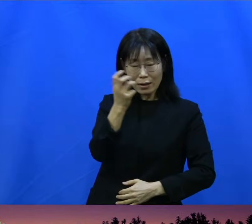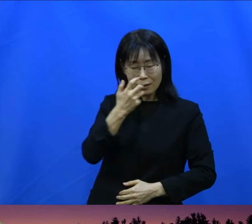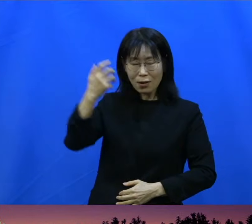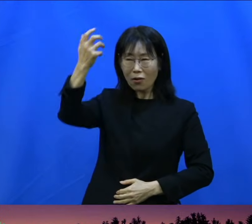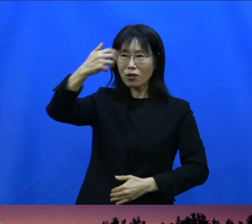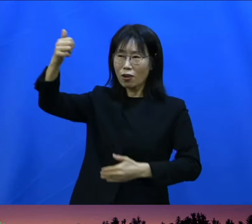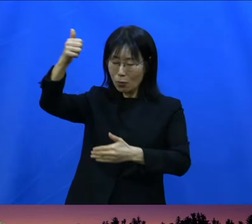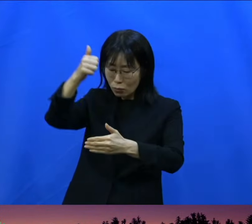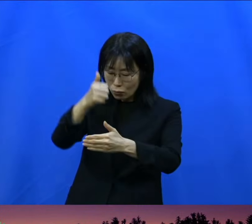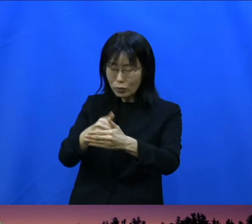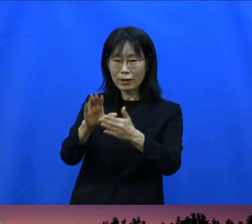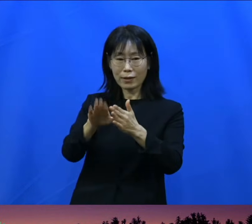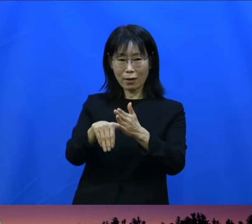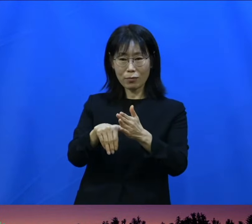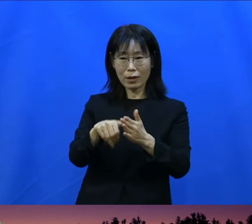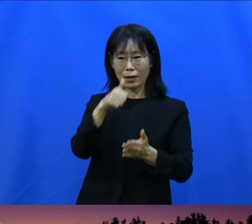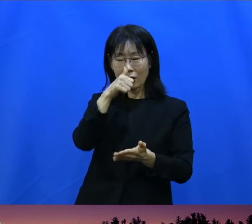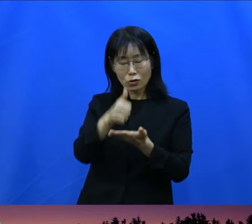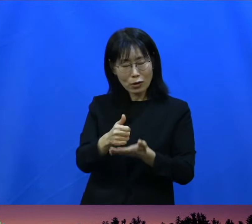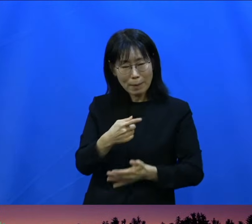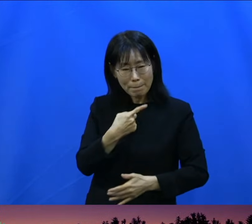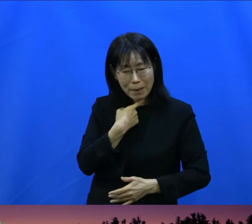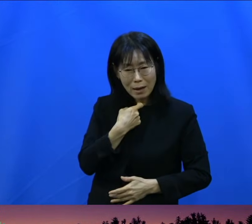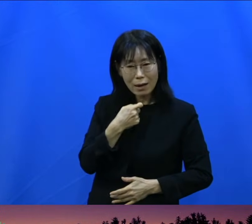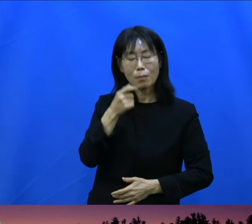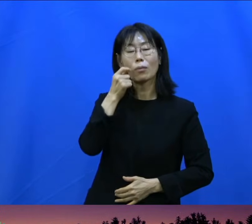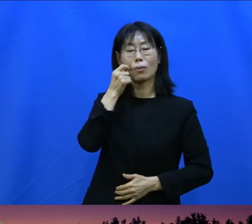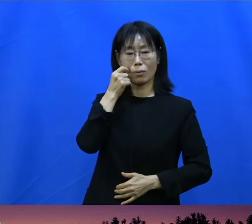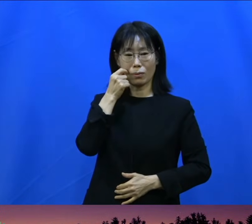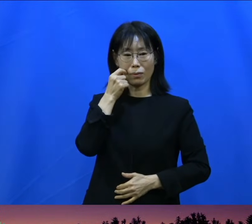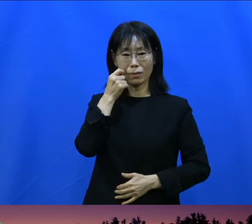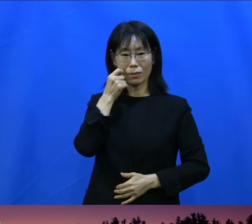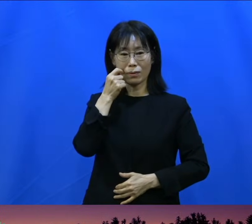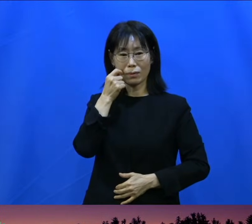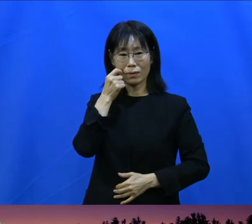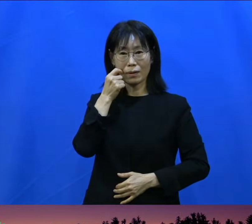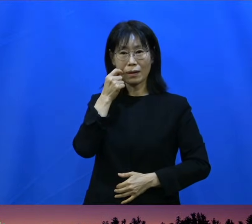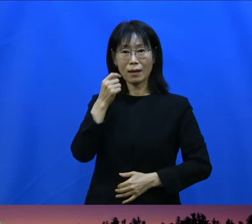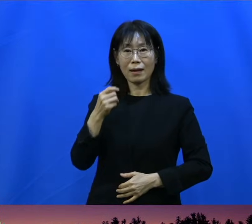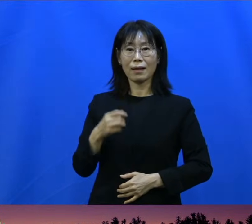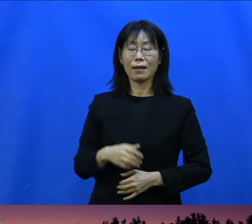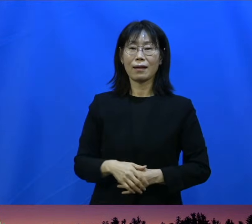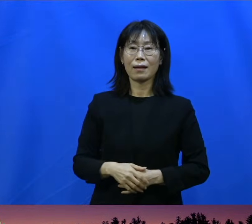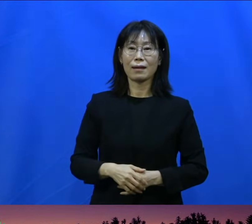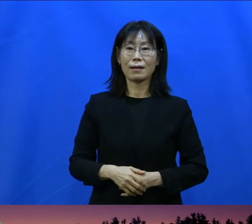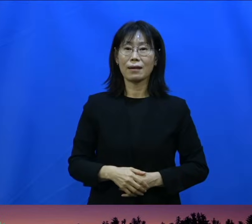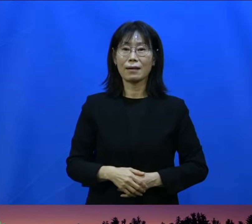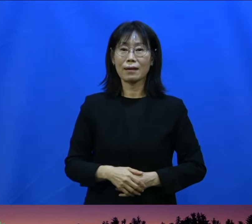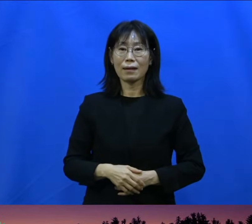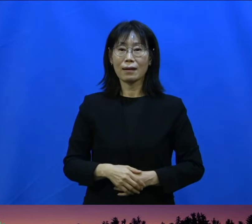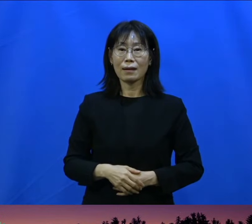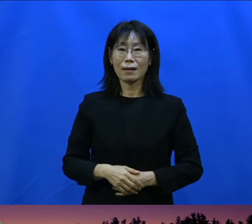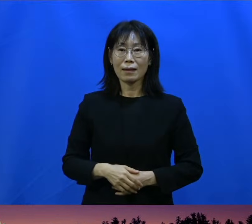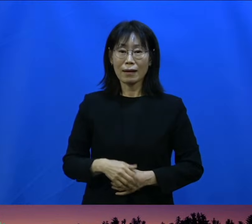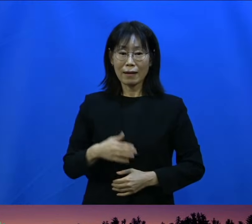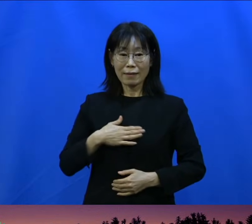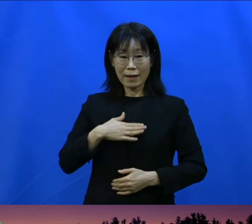근심하심을 느끼게 되는 거예요. 그 순간 내 안에 기쁨이 사라져요. 기도가 안 돼. 기도가